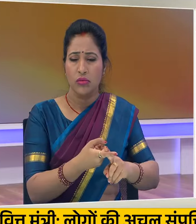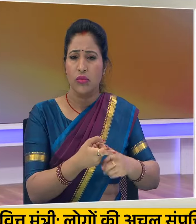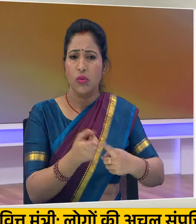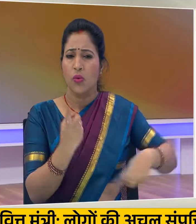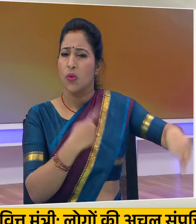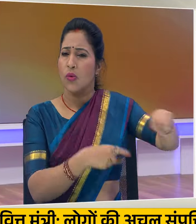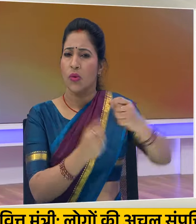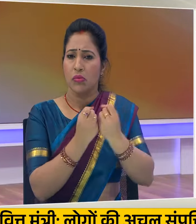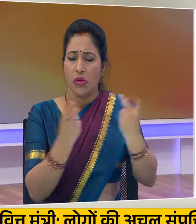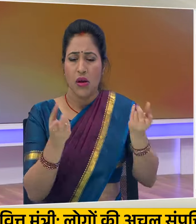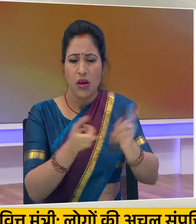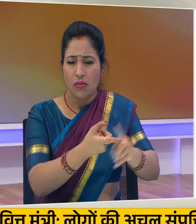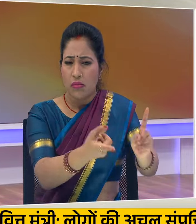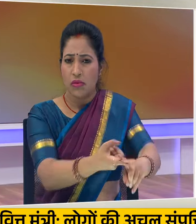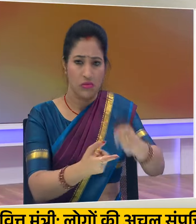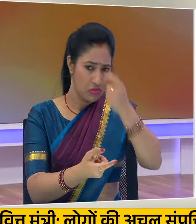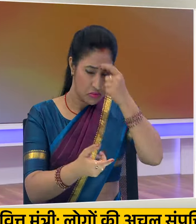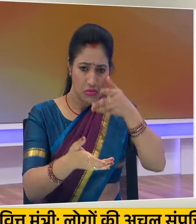अनेक संकट आए।